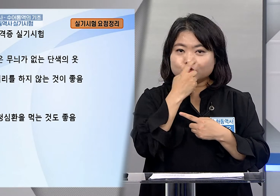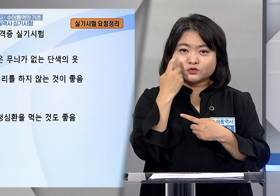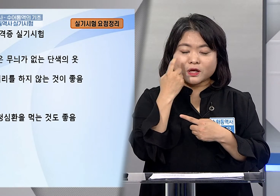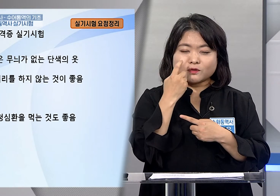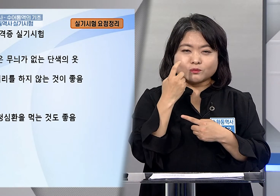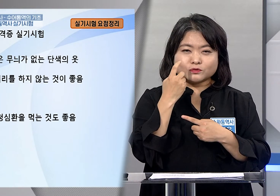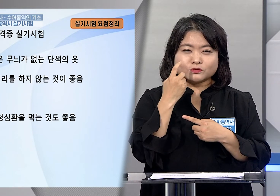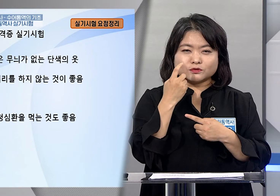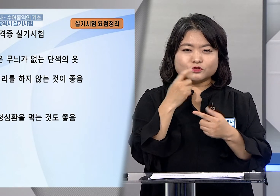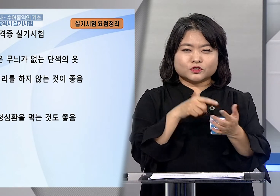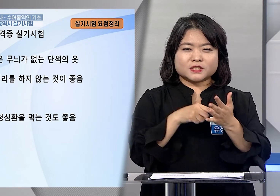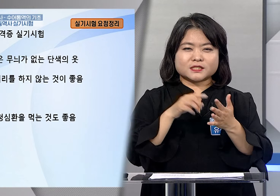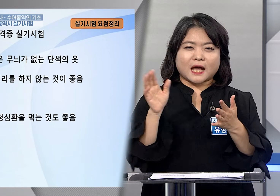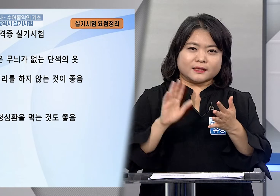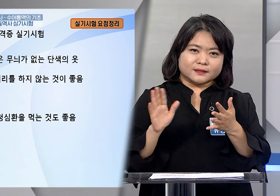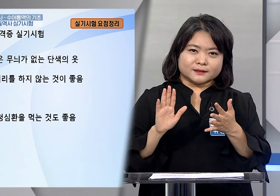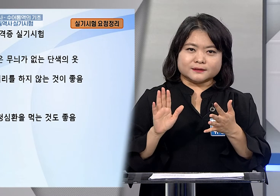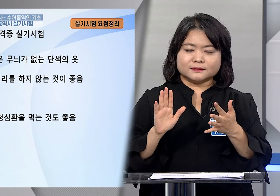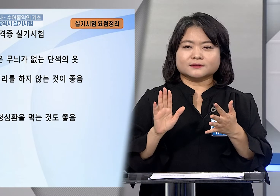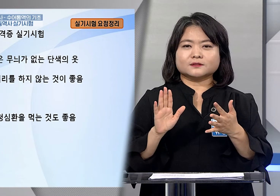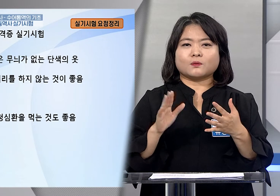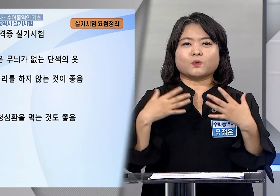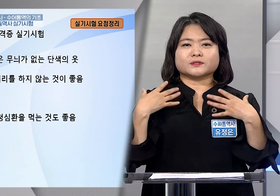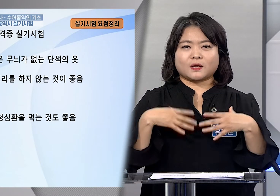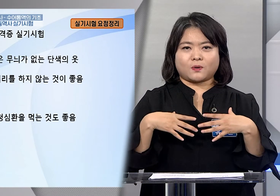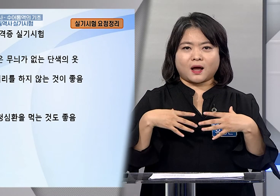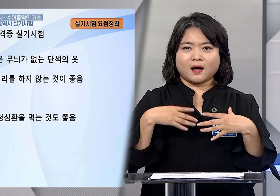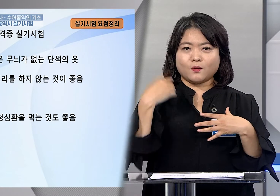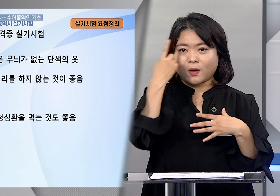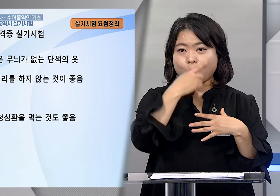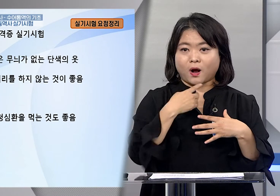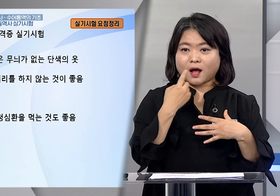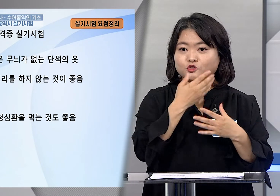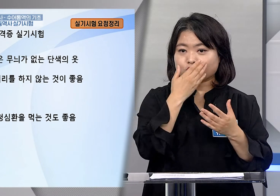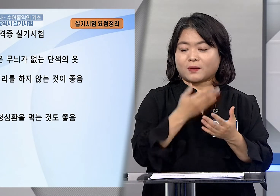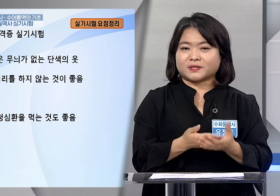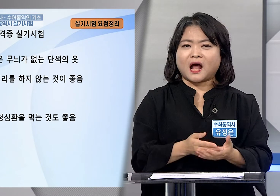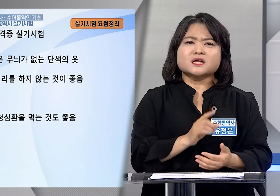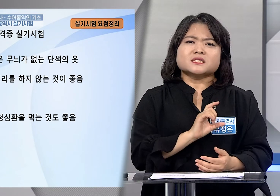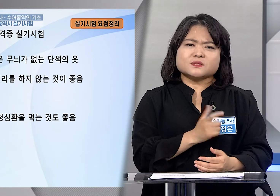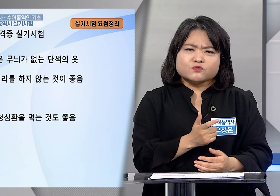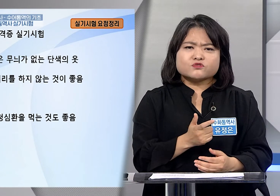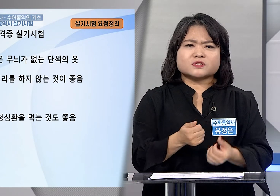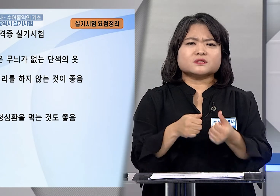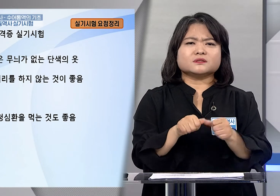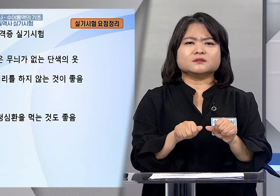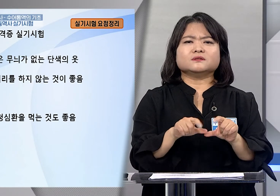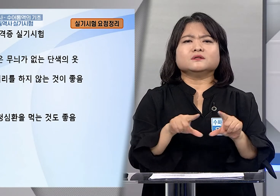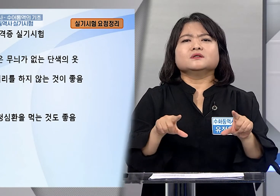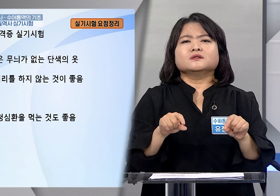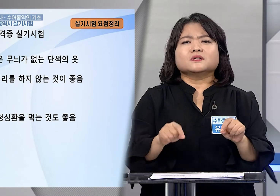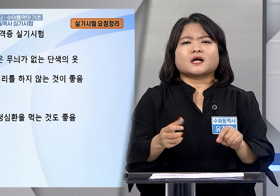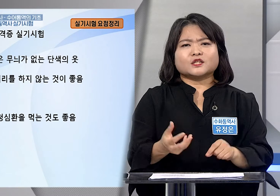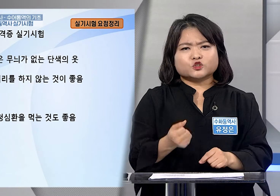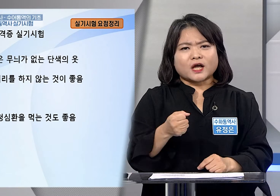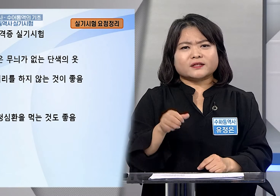눈에 너무 튀지 않는 그런 복장과 외모가 중요합니다. 신분증 가져가야